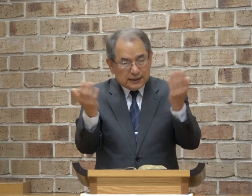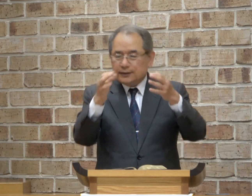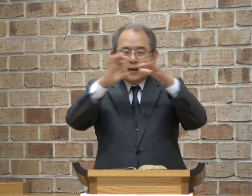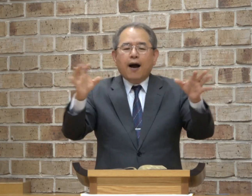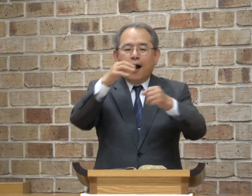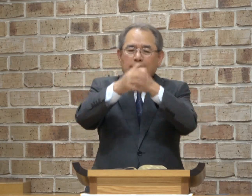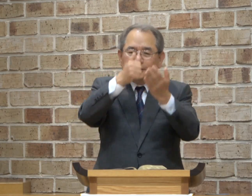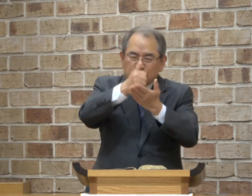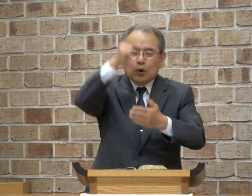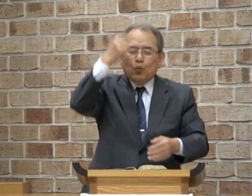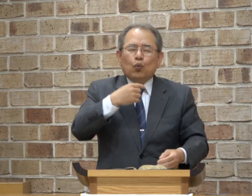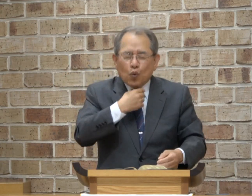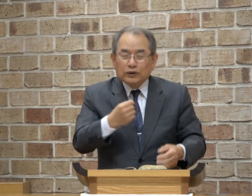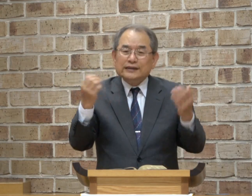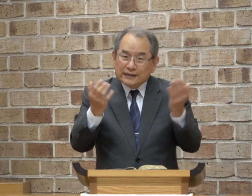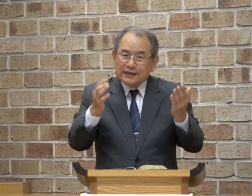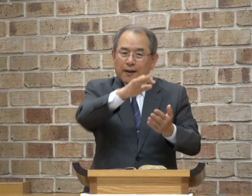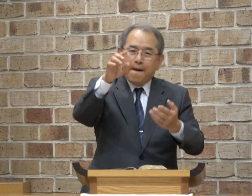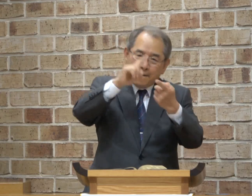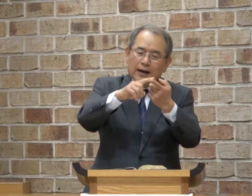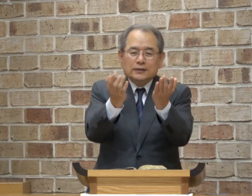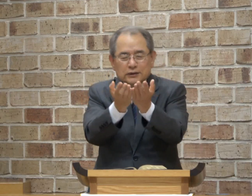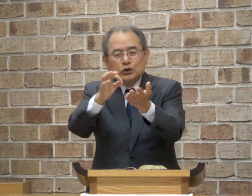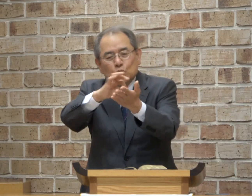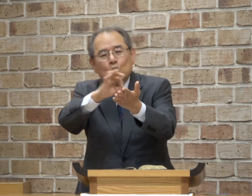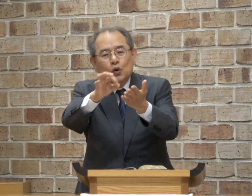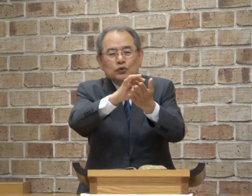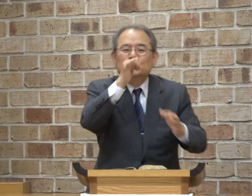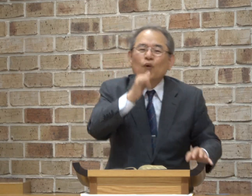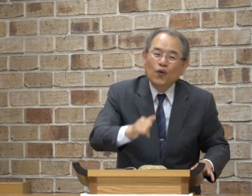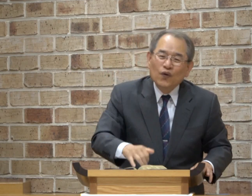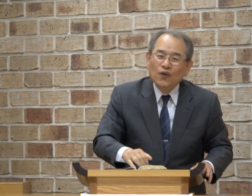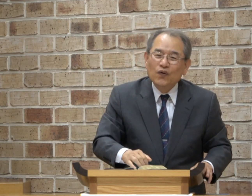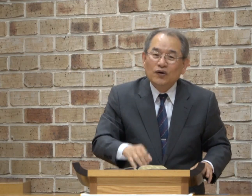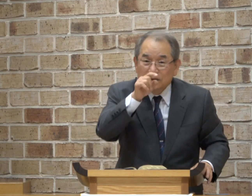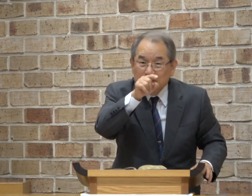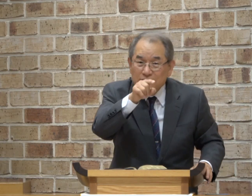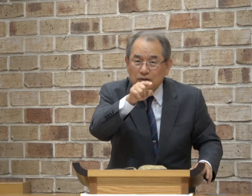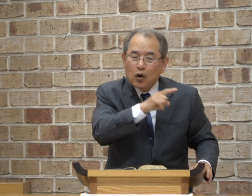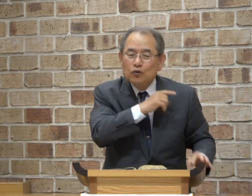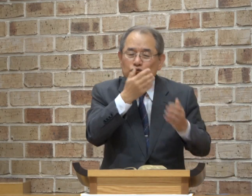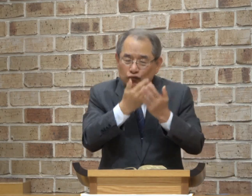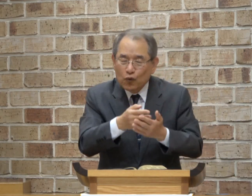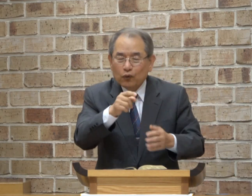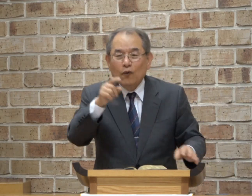작은 일이든지 큰 일이든지 하나님이 원하시는 일에 맞게 우리를 쓰십니다.